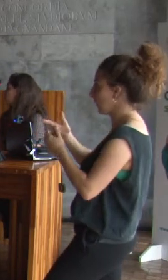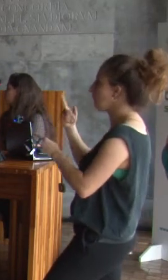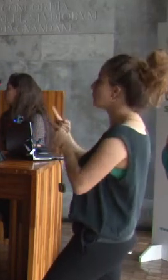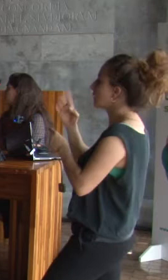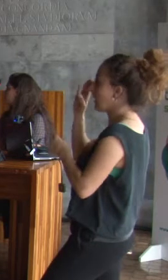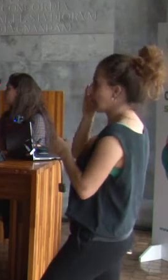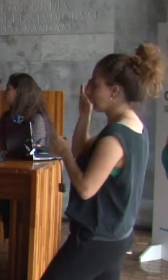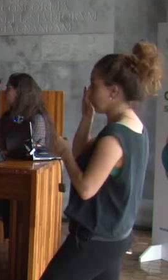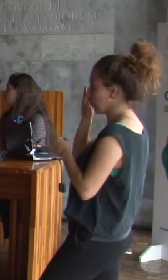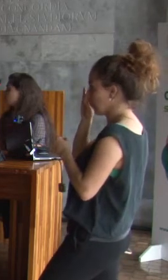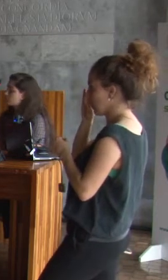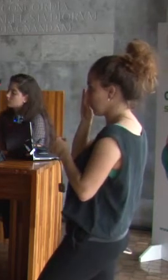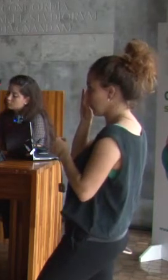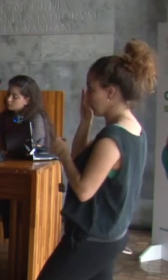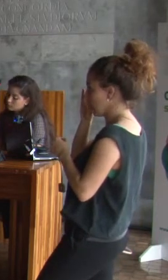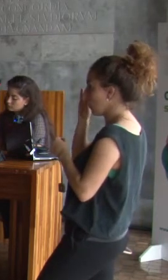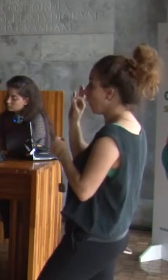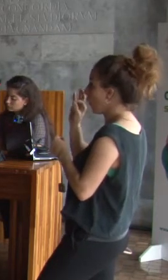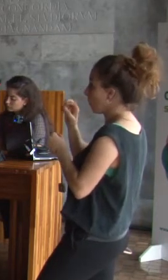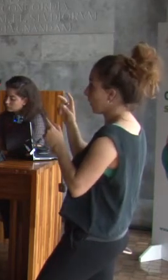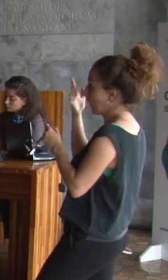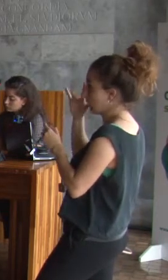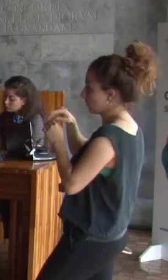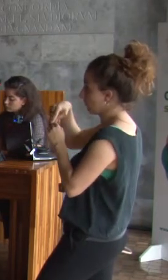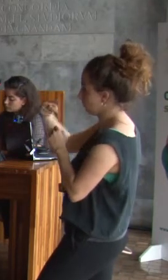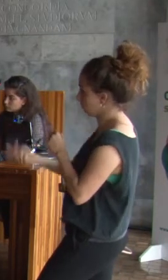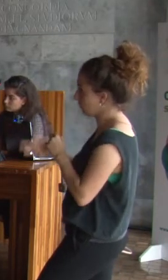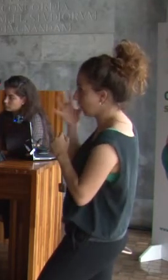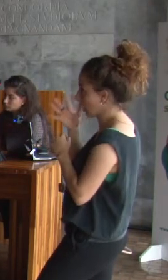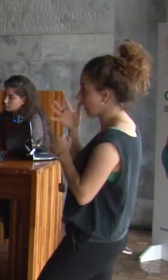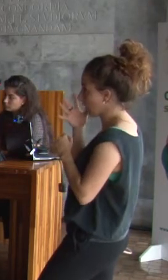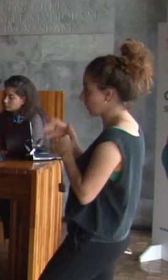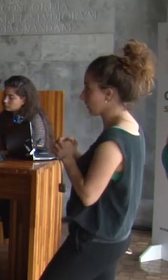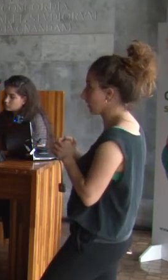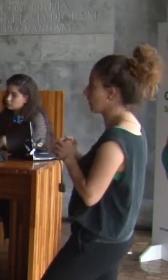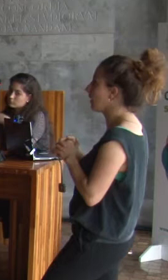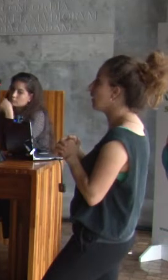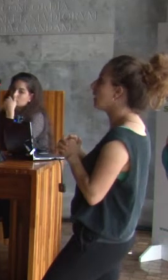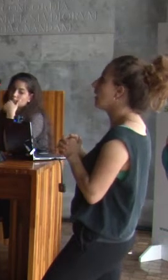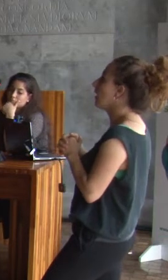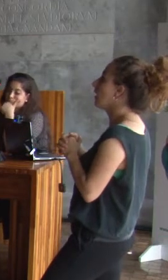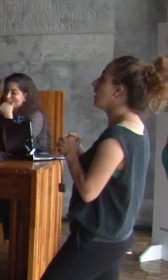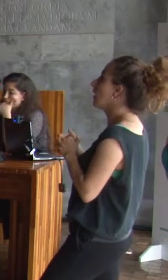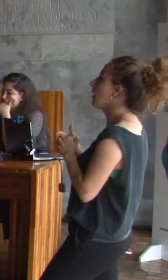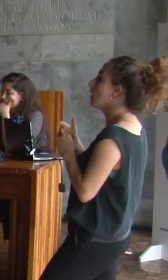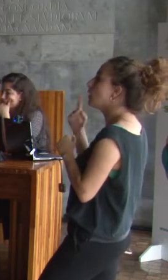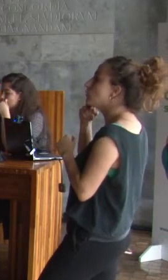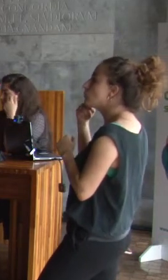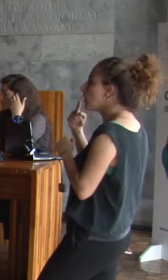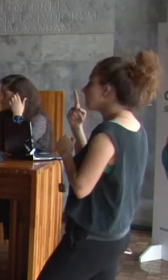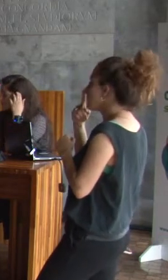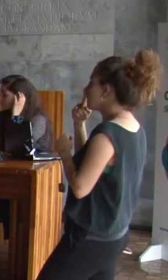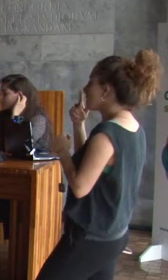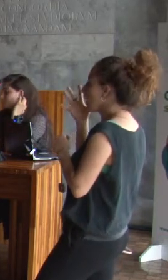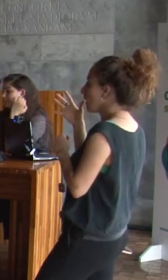really careful, or you end up in the water. However, the sounds and smells of the water keep us from